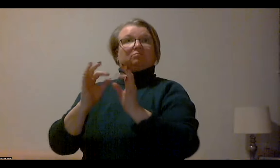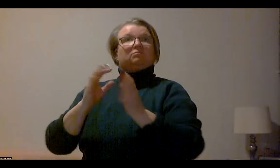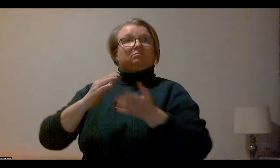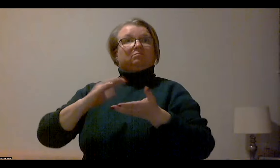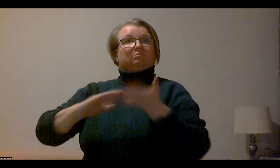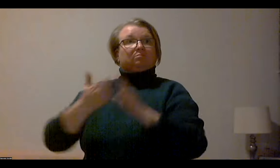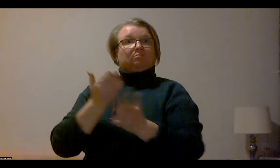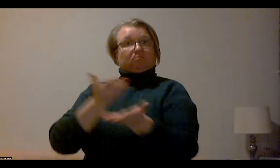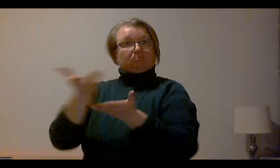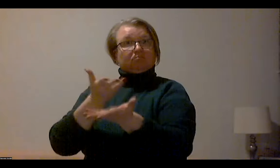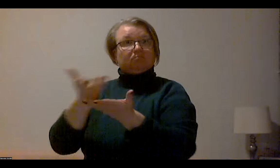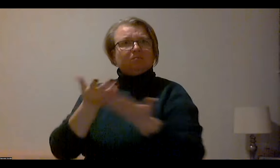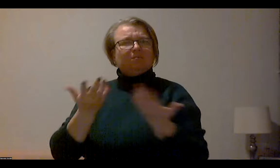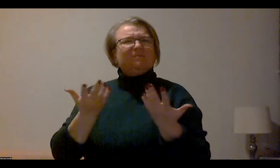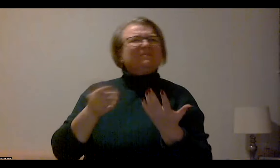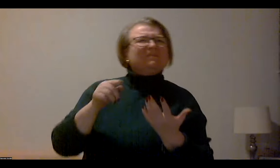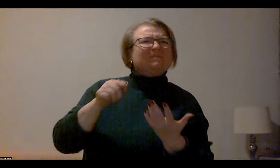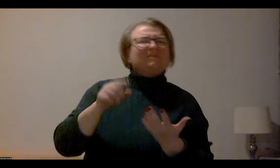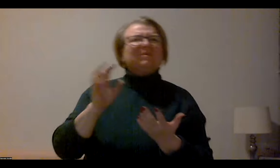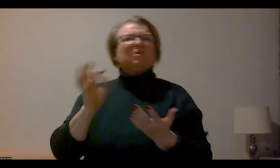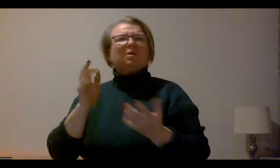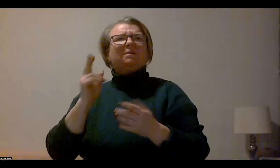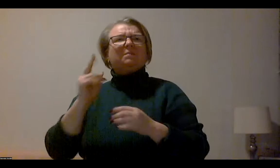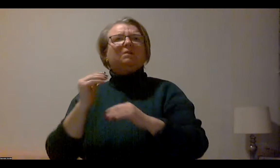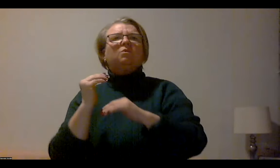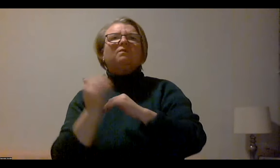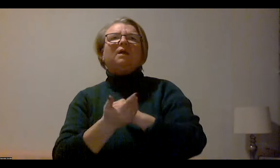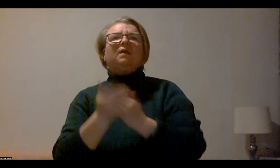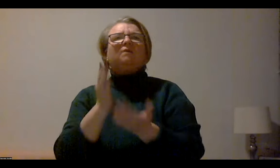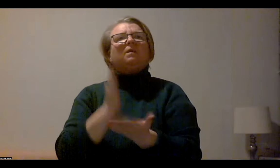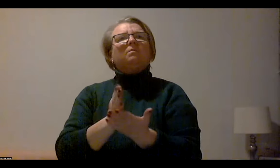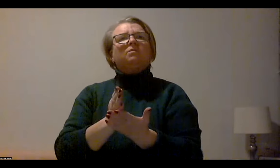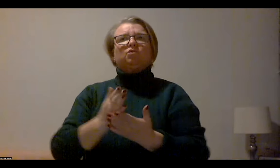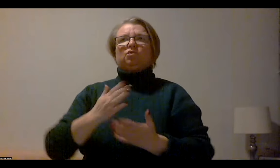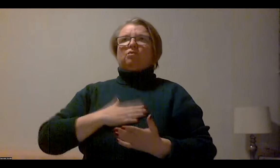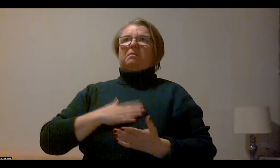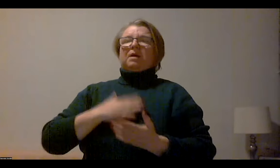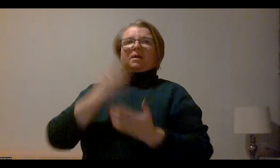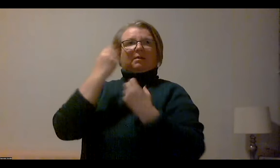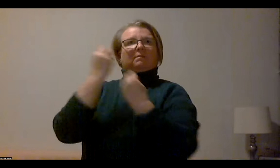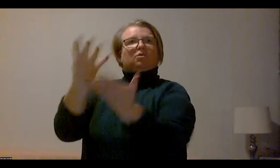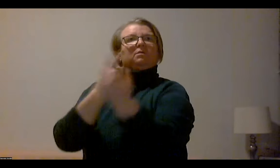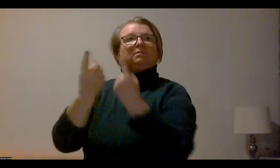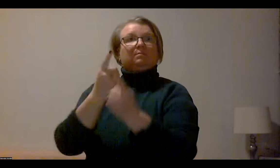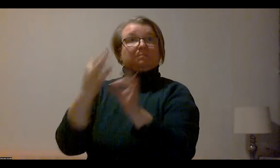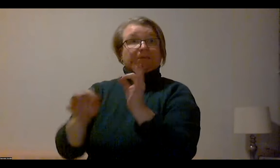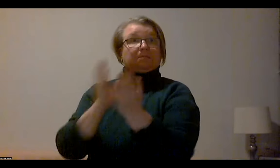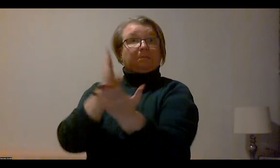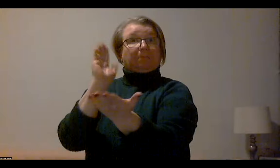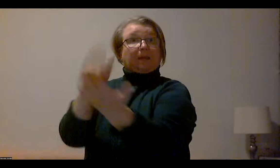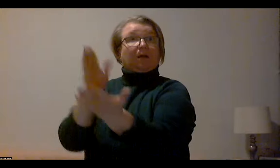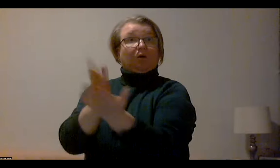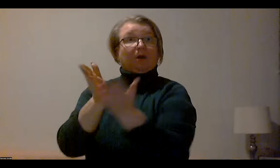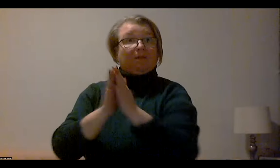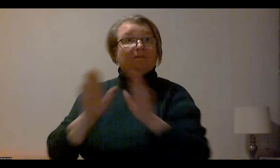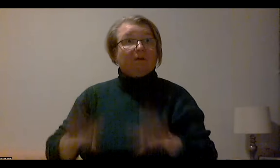korrektisti sinne hätäkeskuslaitokseen, koska ihminen saattaa olla hirveän sekaisin tässä hätätilanteessa, eli se vaikuttaa varmasti siihen kommunikaatioon. Eli